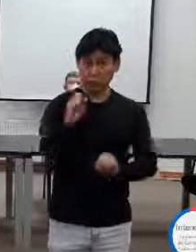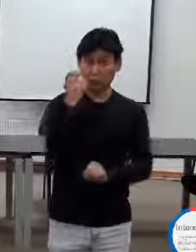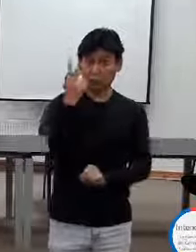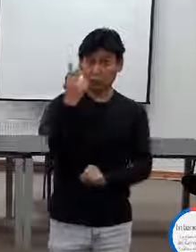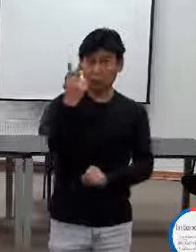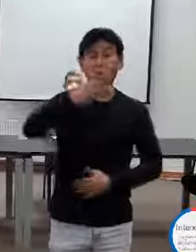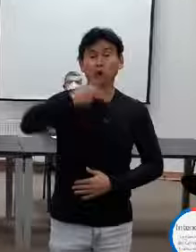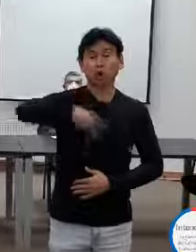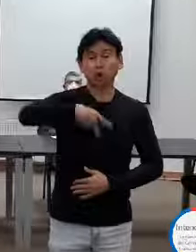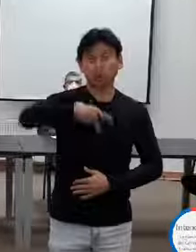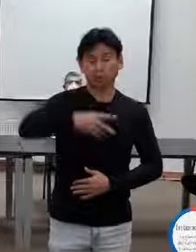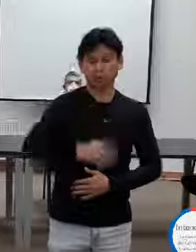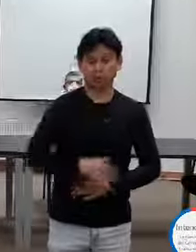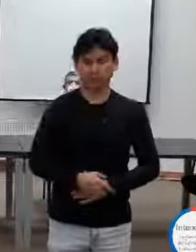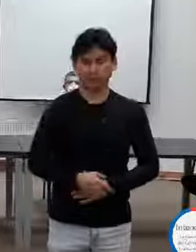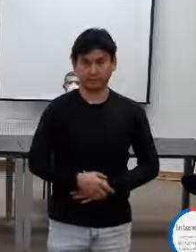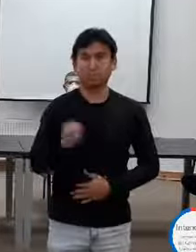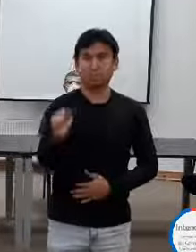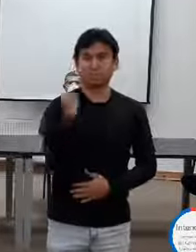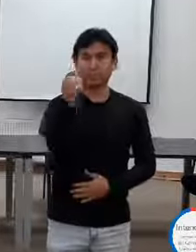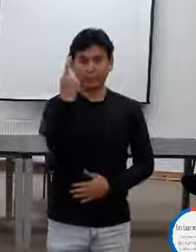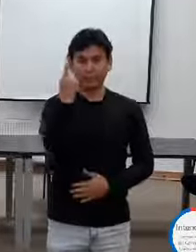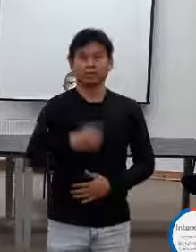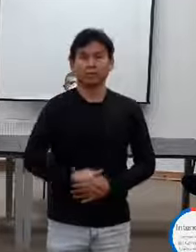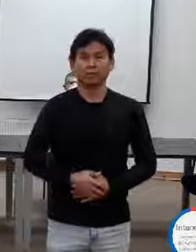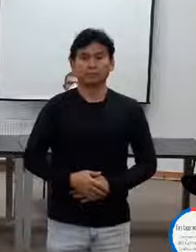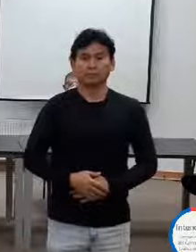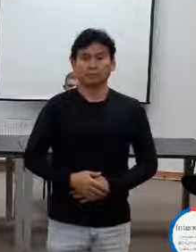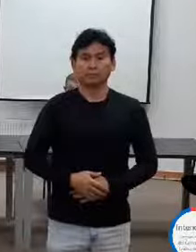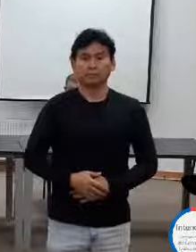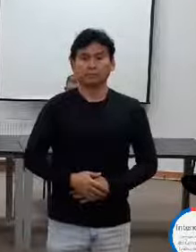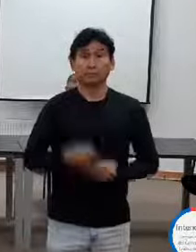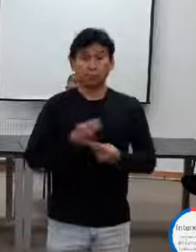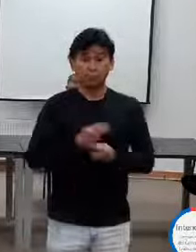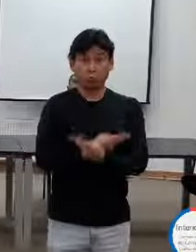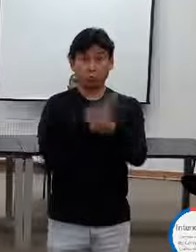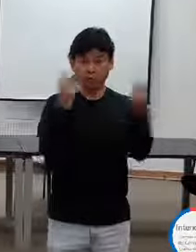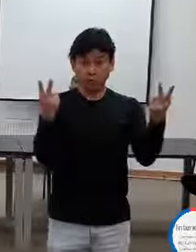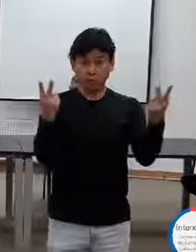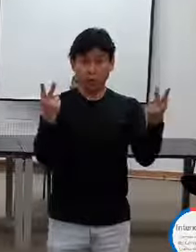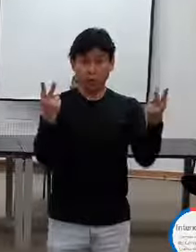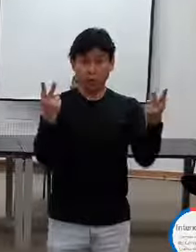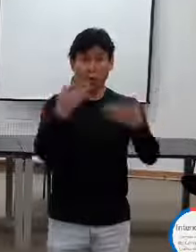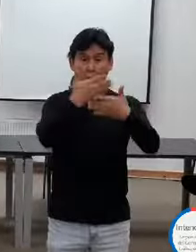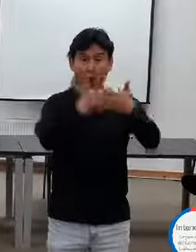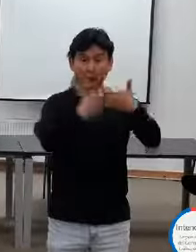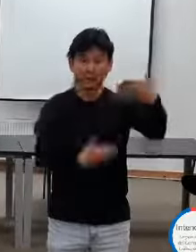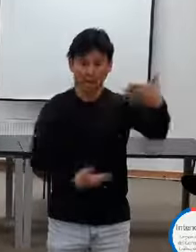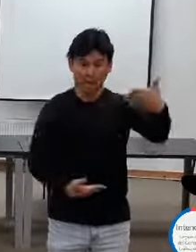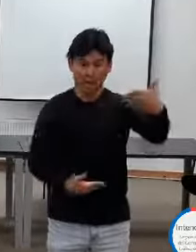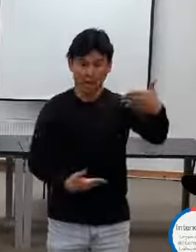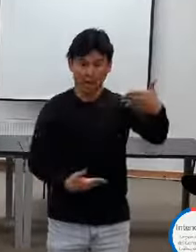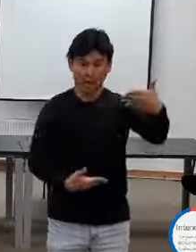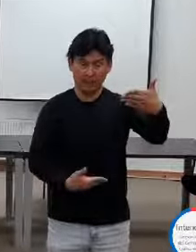noticias adicionales. Primero, que ha sido publicado en el diario oficial